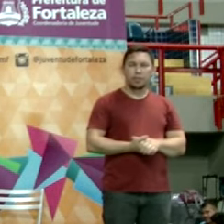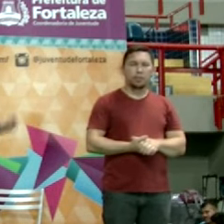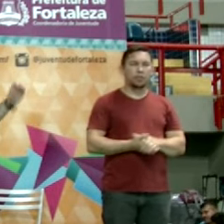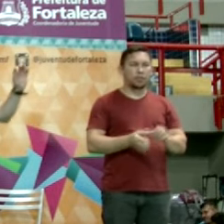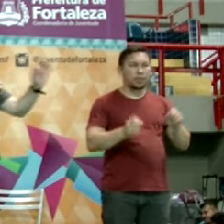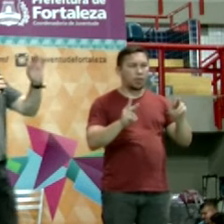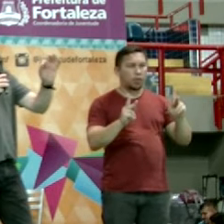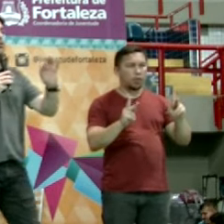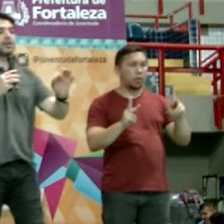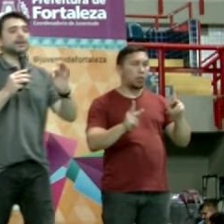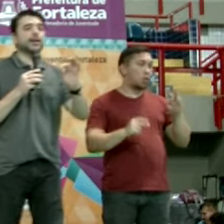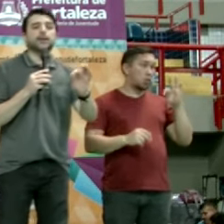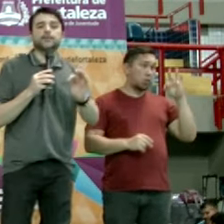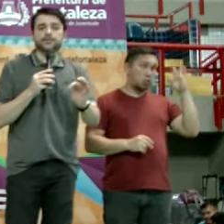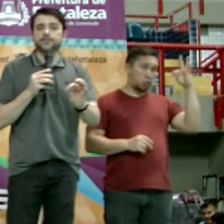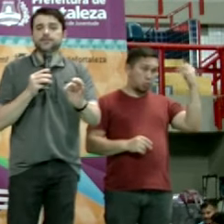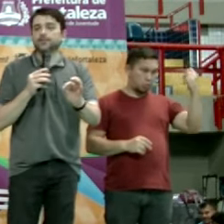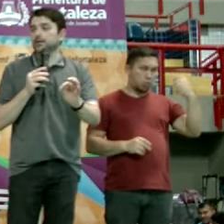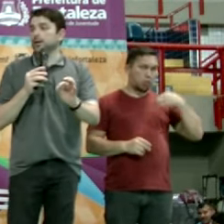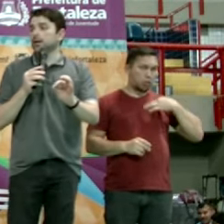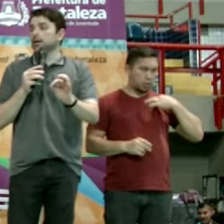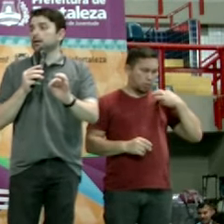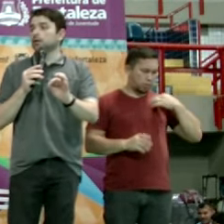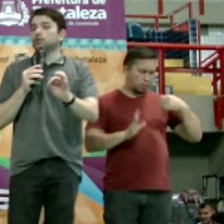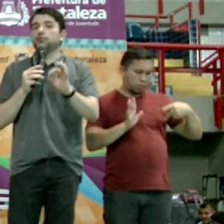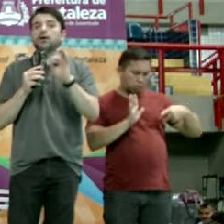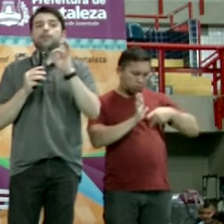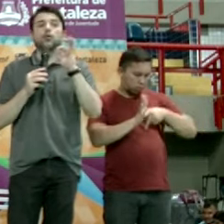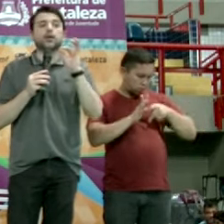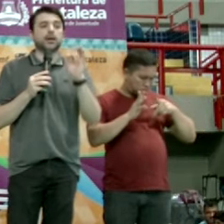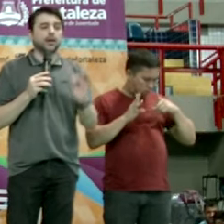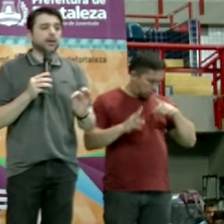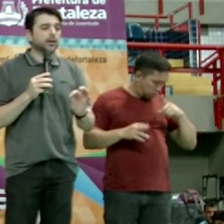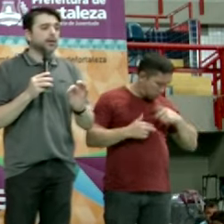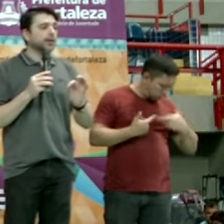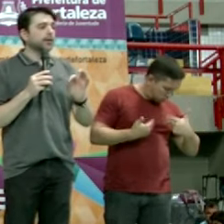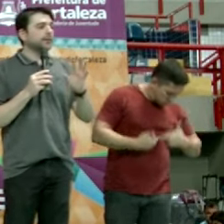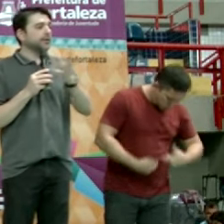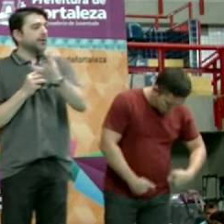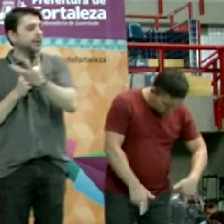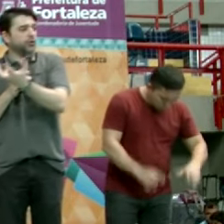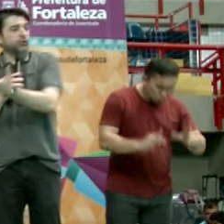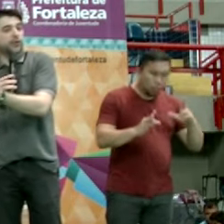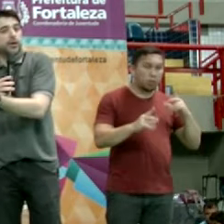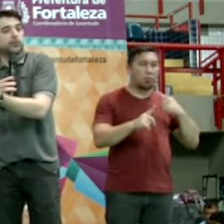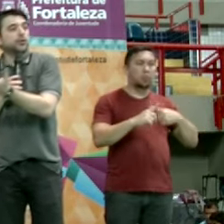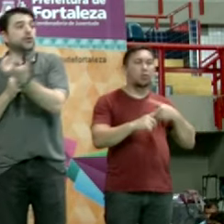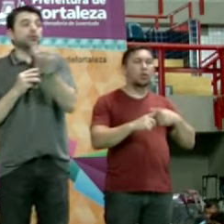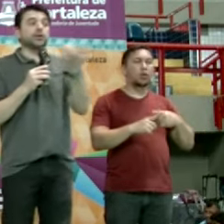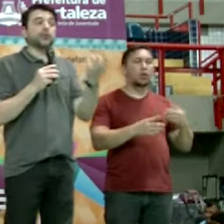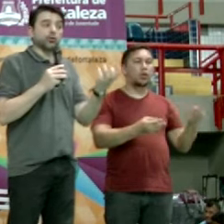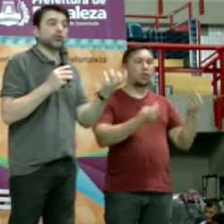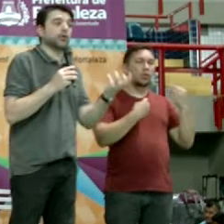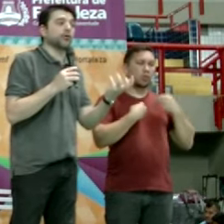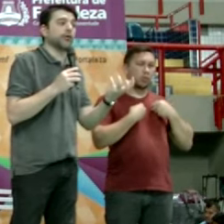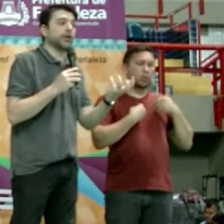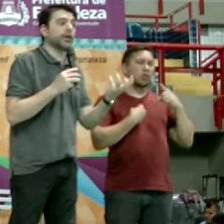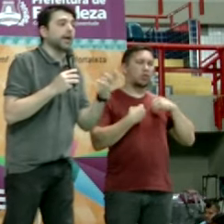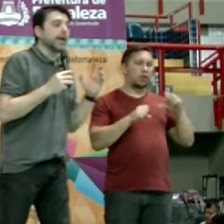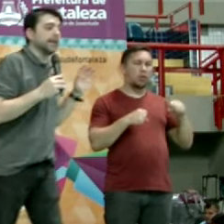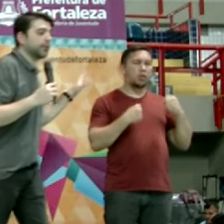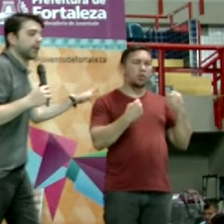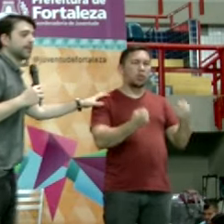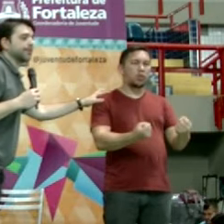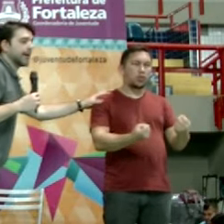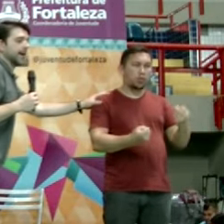Tá certo? Tudo que você tem foi porque isso veio de um esforço. Foi ou não